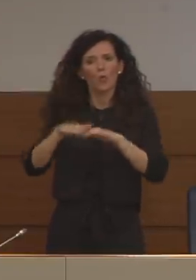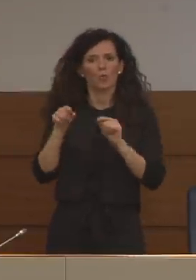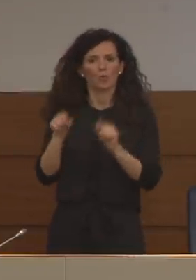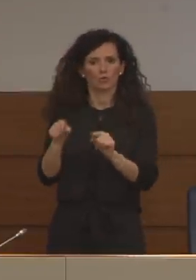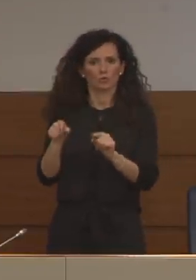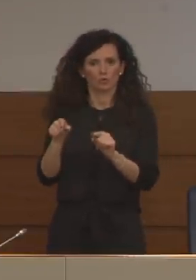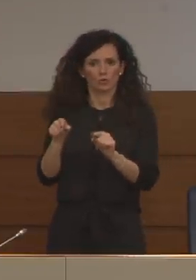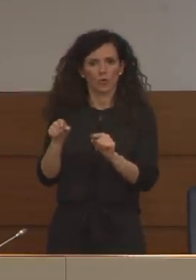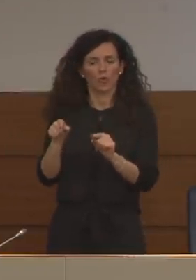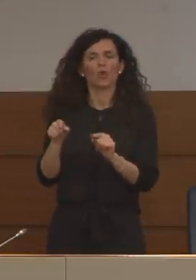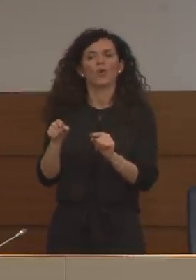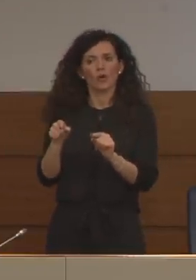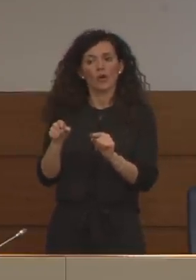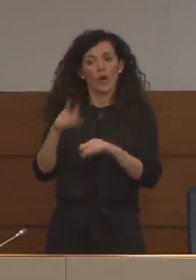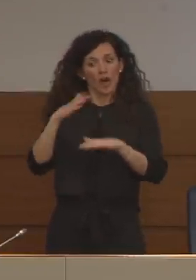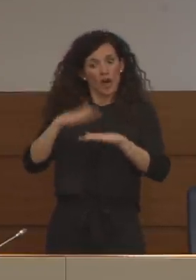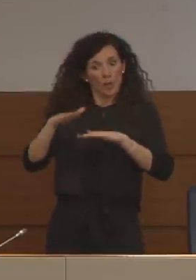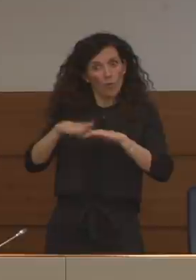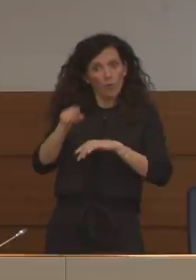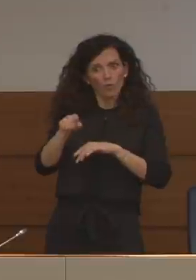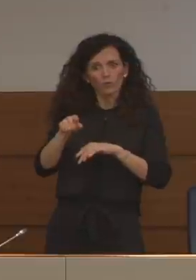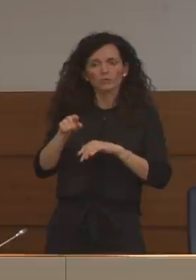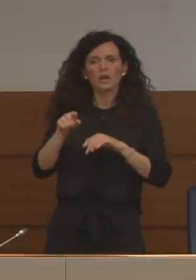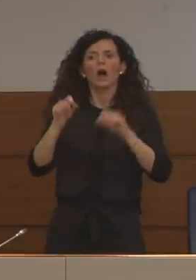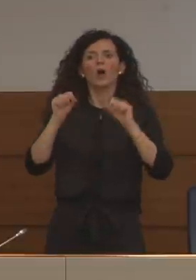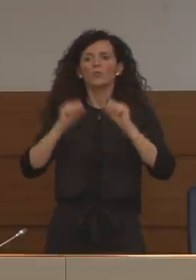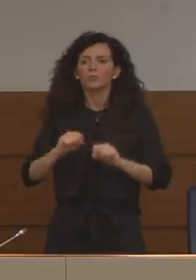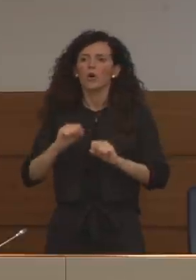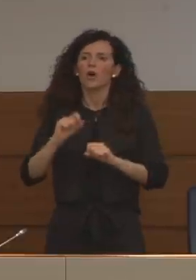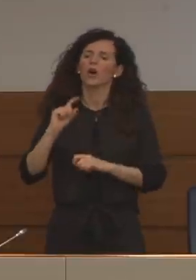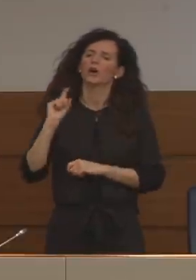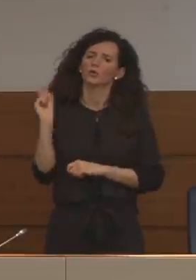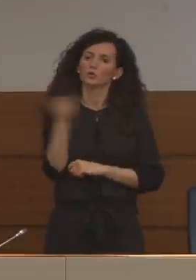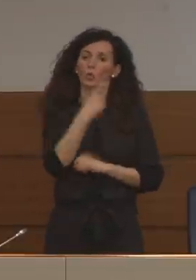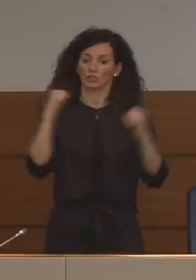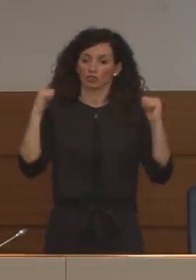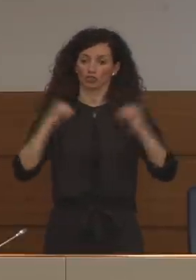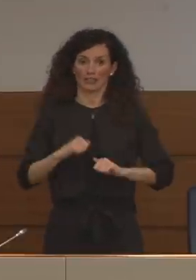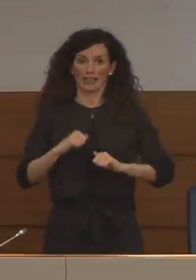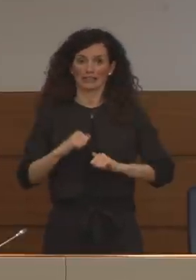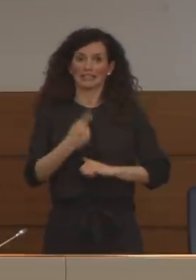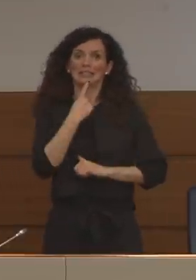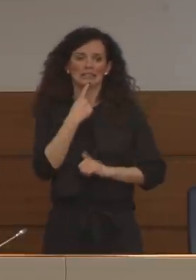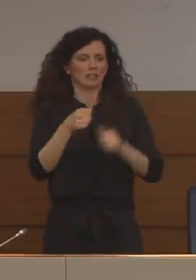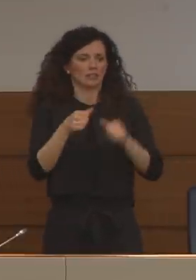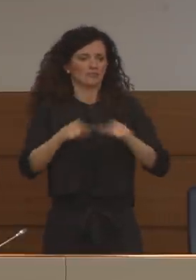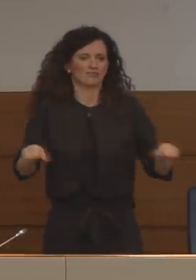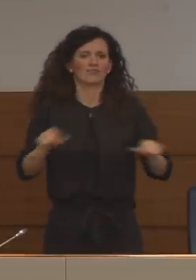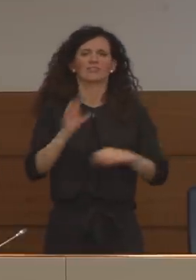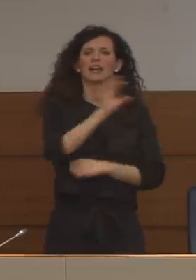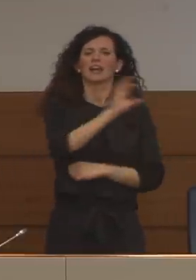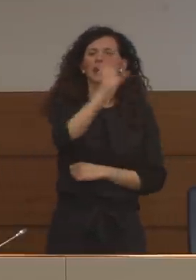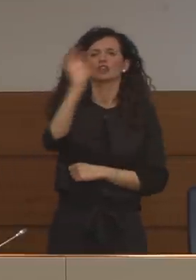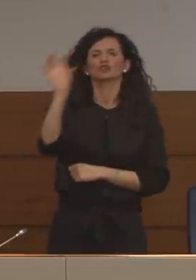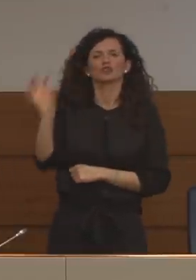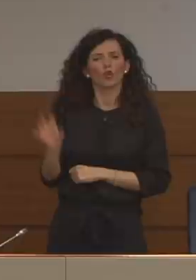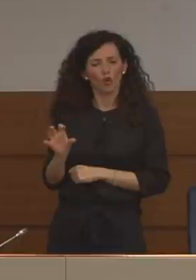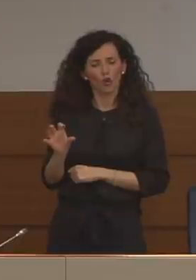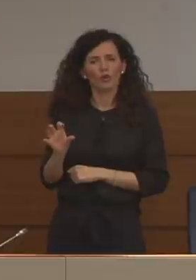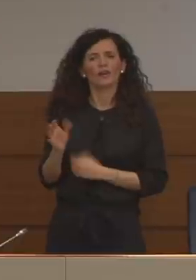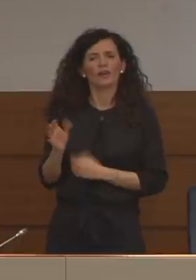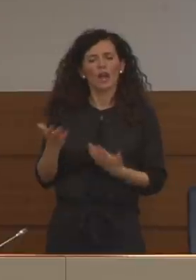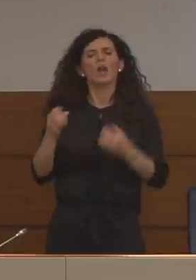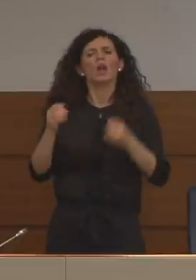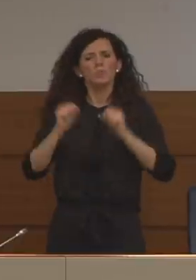maniera tale che tutti i cittadini italiani residenti nelle varie regioni abbiano il